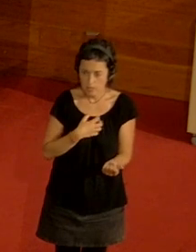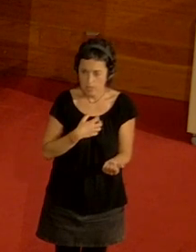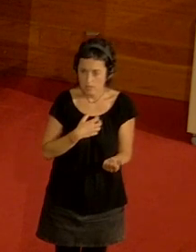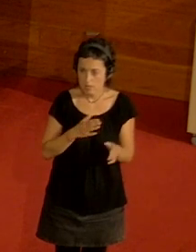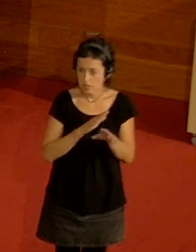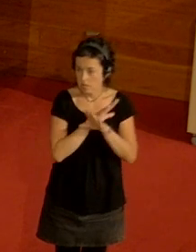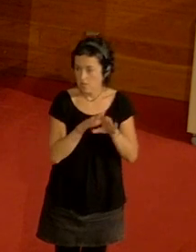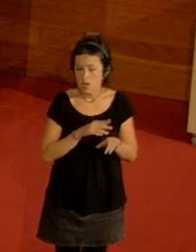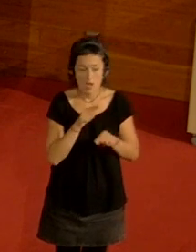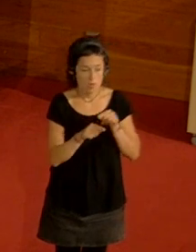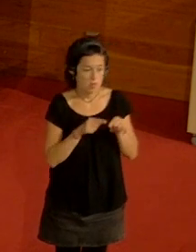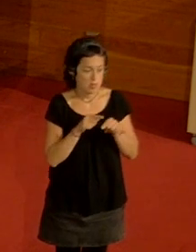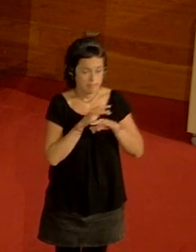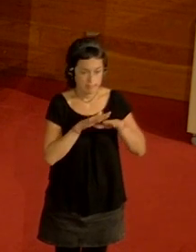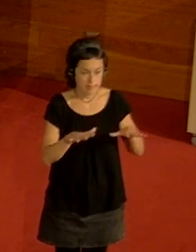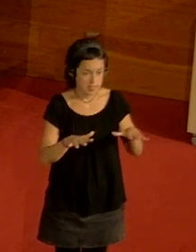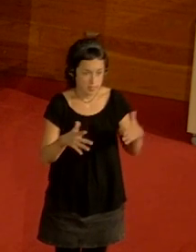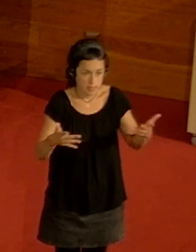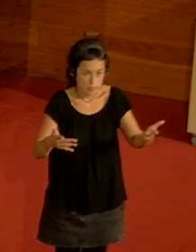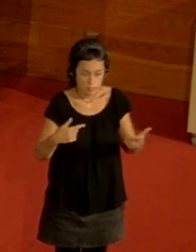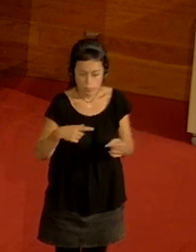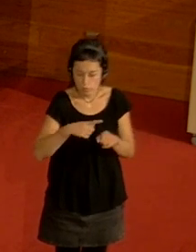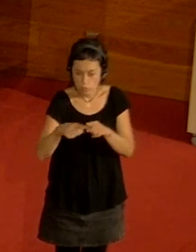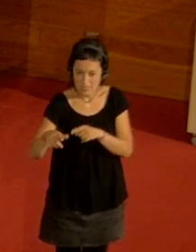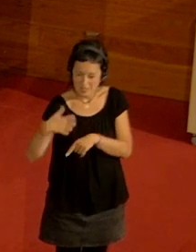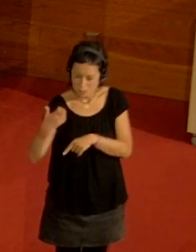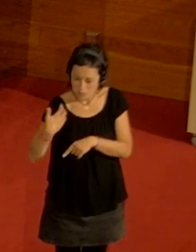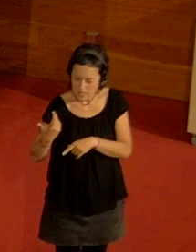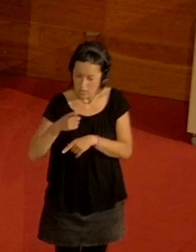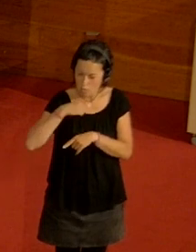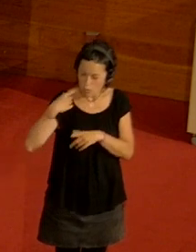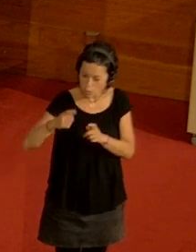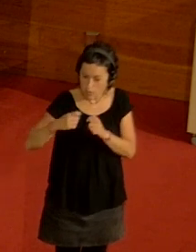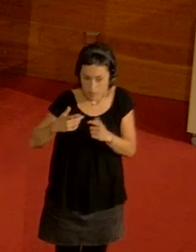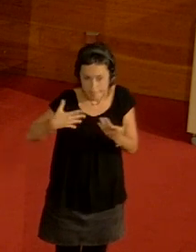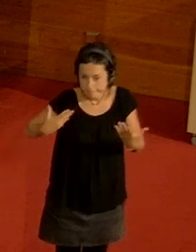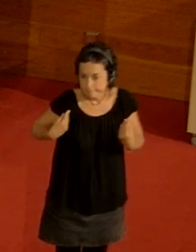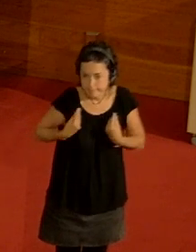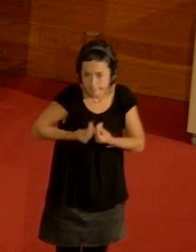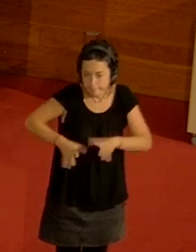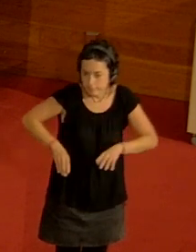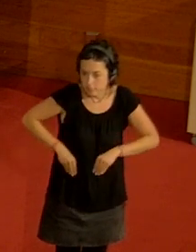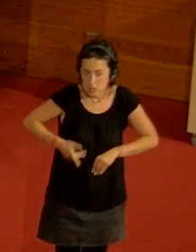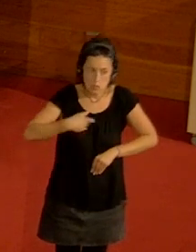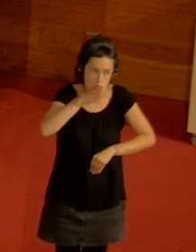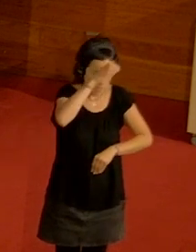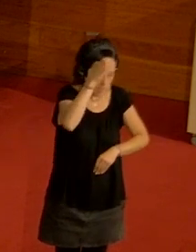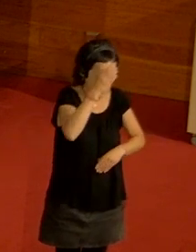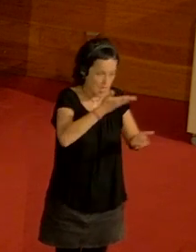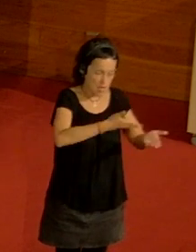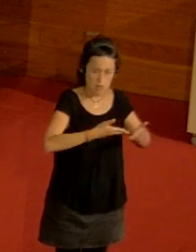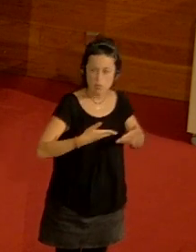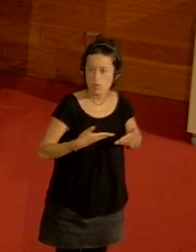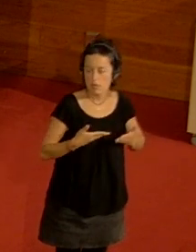la la pandemia hemos aprendido a vivir con lo que nos daña y hemos creado la ciencia nos ha ayudado y eh Y hemos